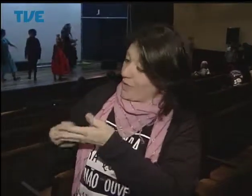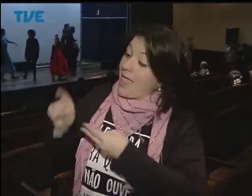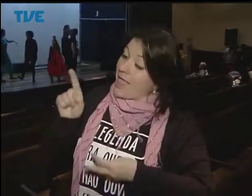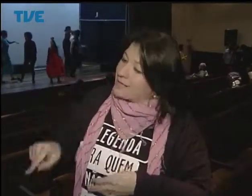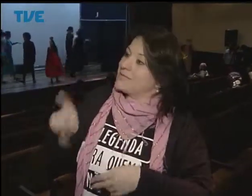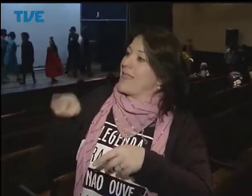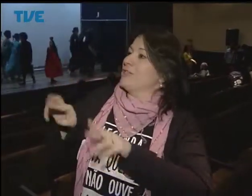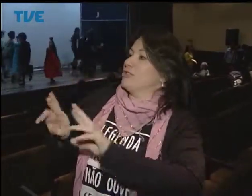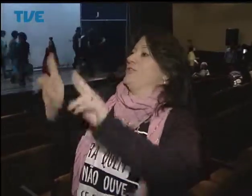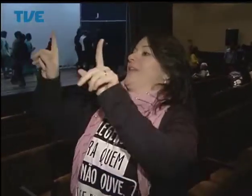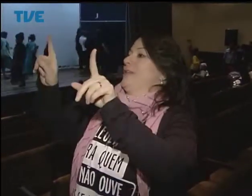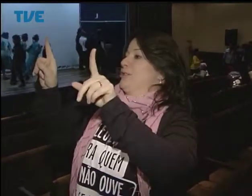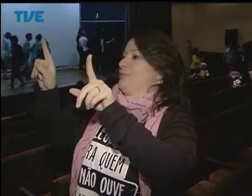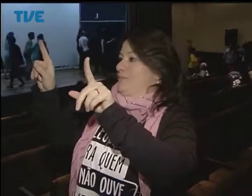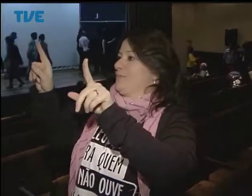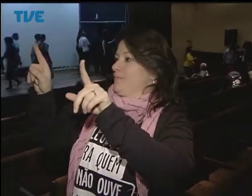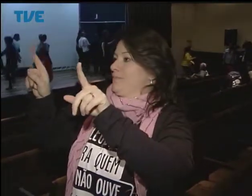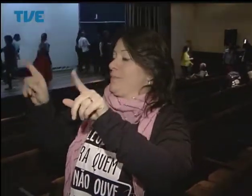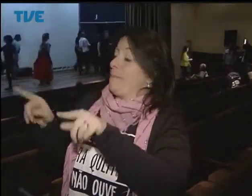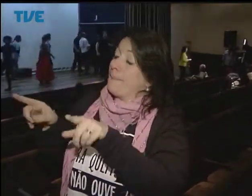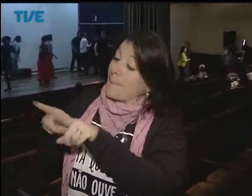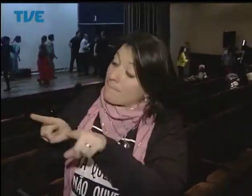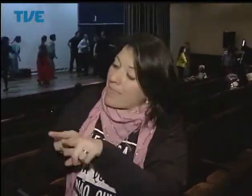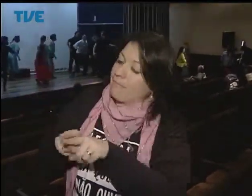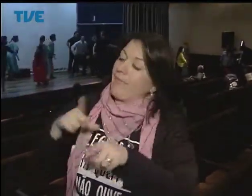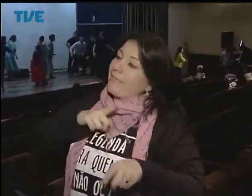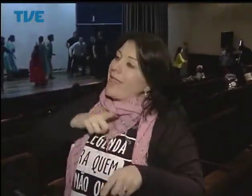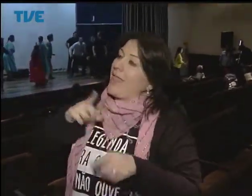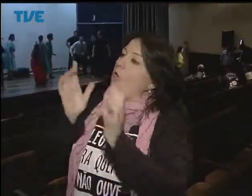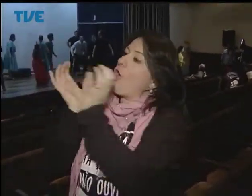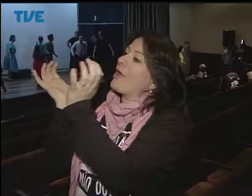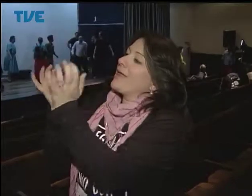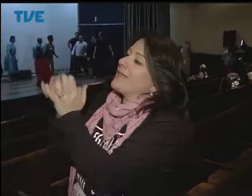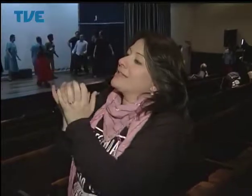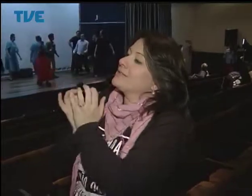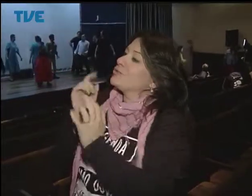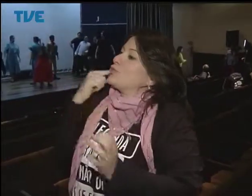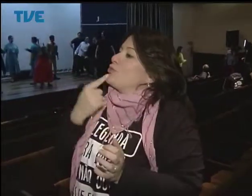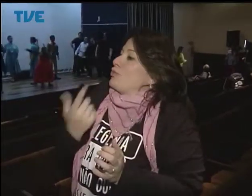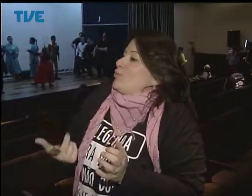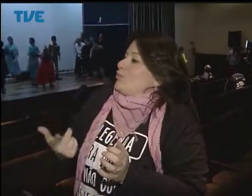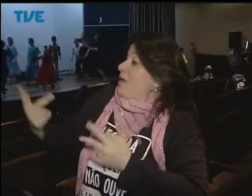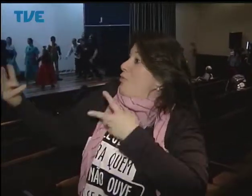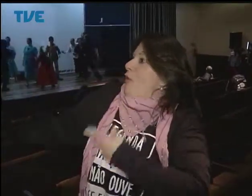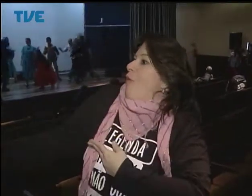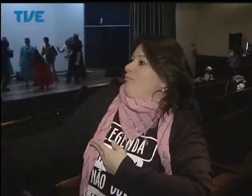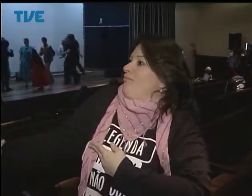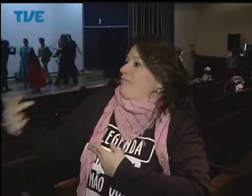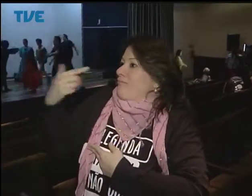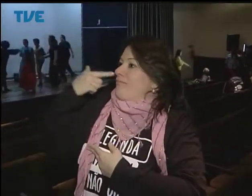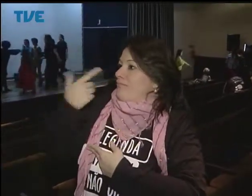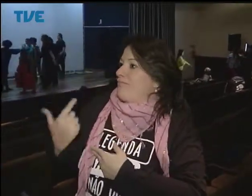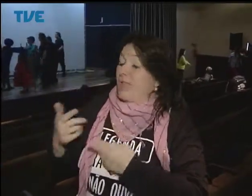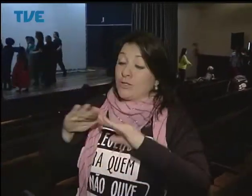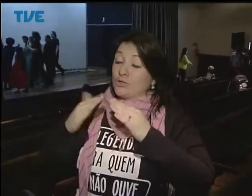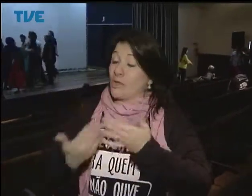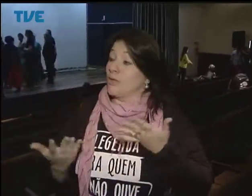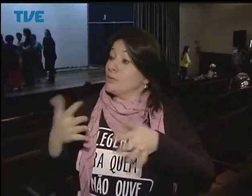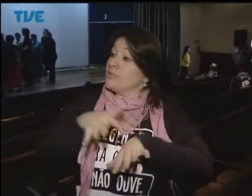oralizado, vocalizado. Então, é um ensino diferente. Então, eles vão ter colegas surdos, como eles.